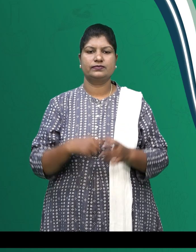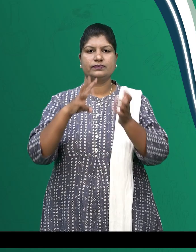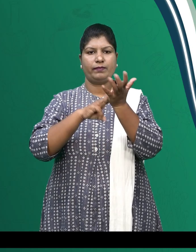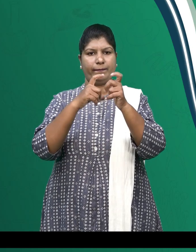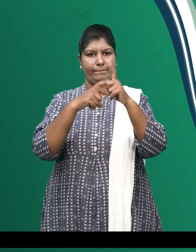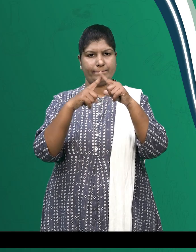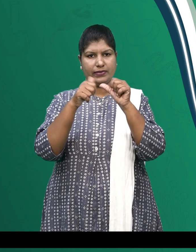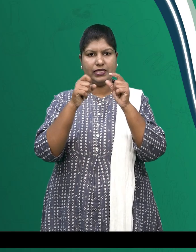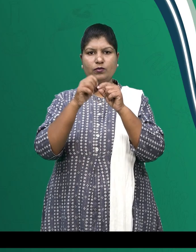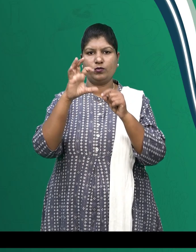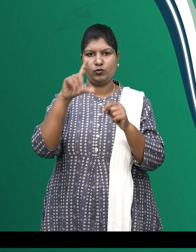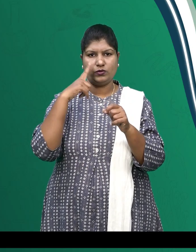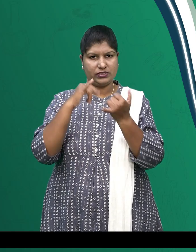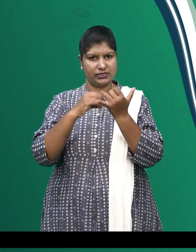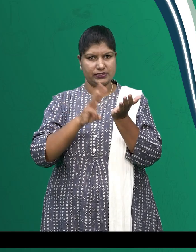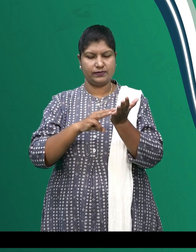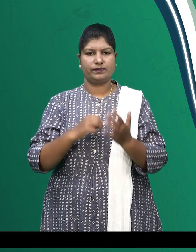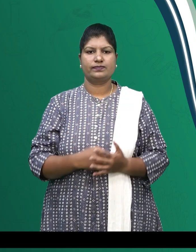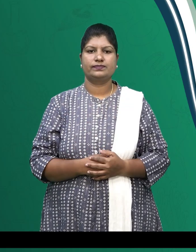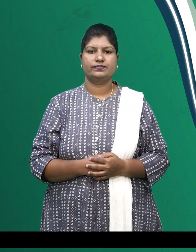चयापचय, वृद्धि